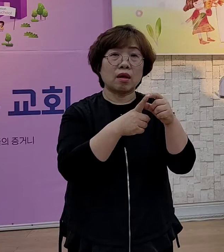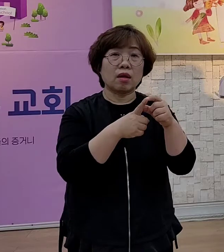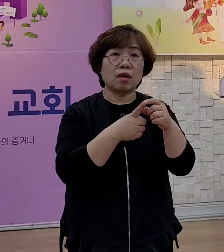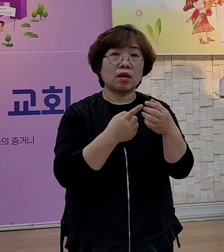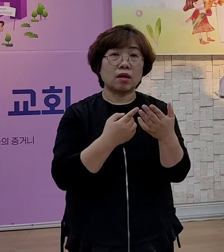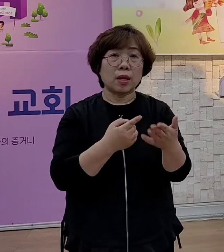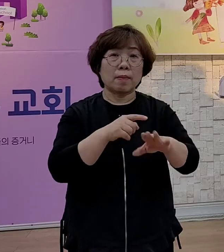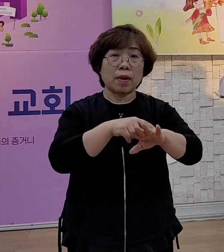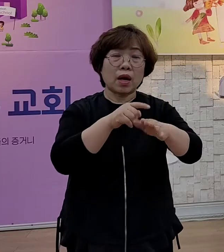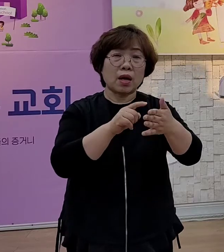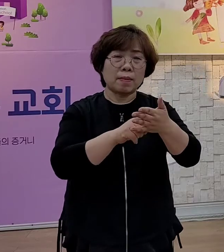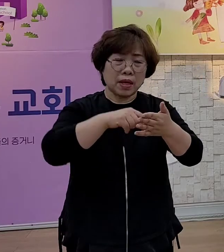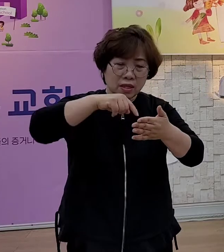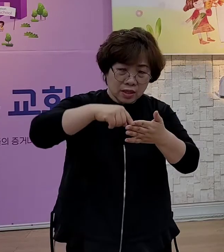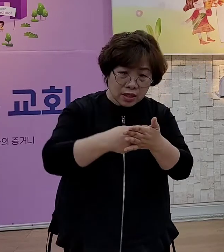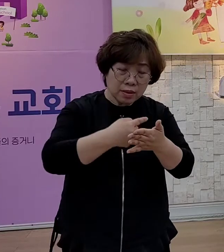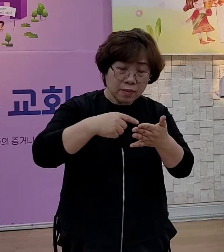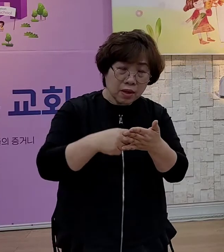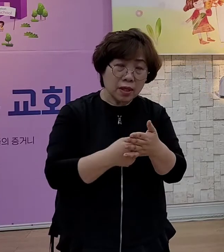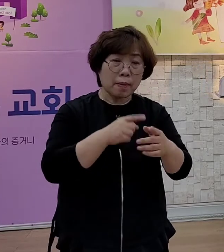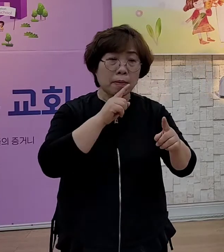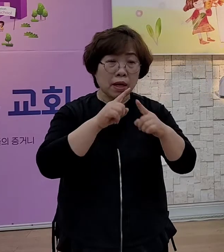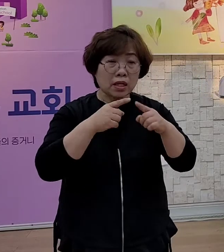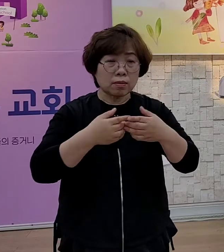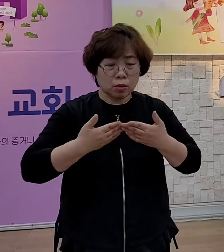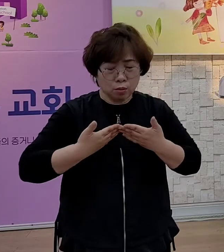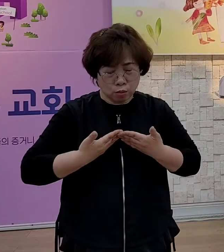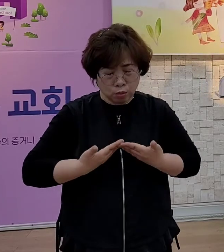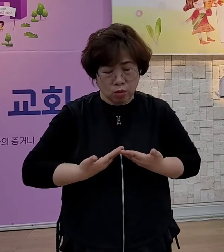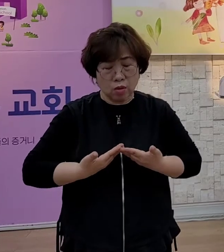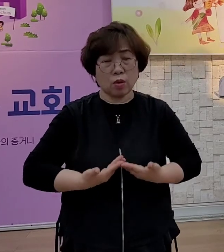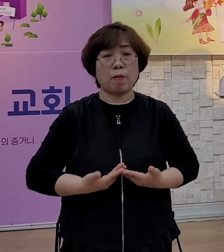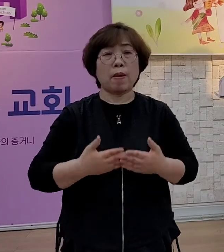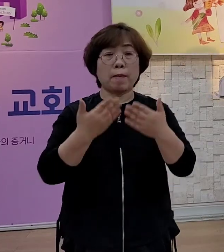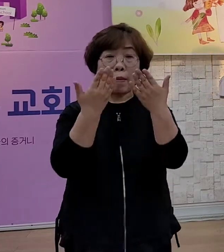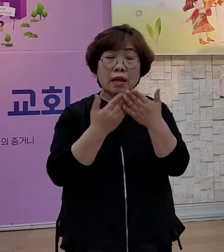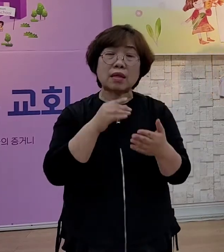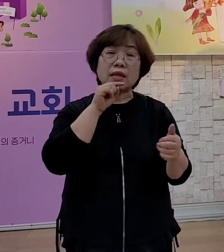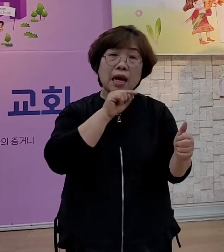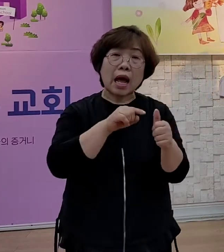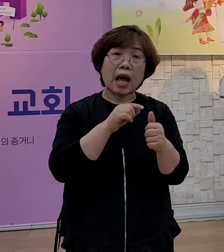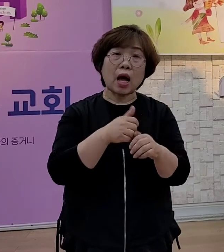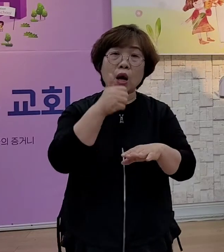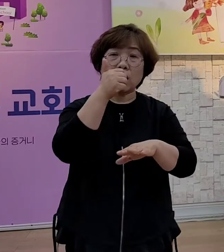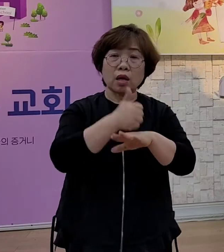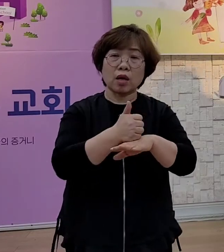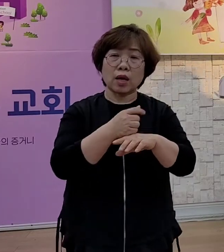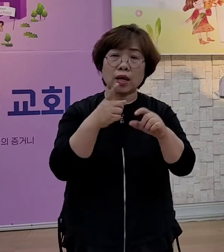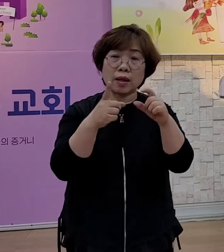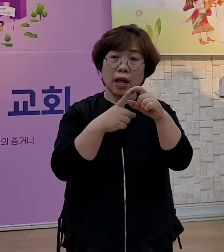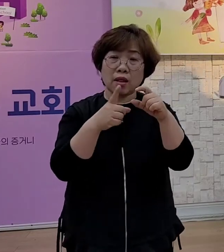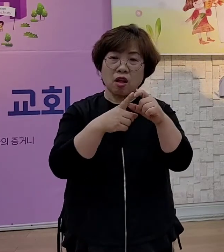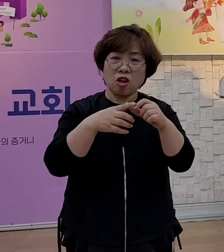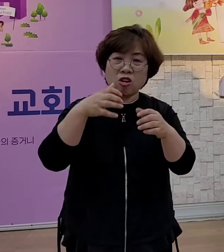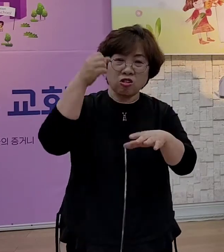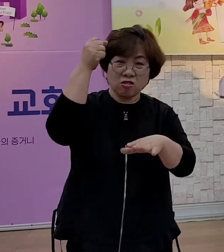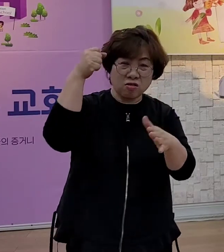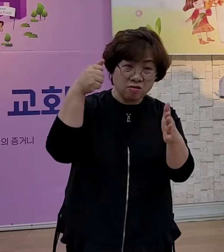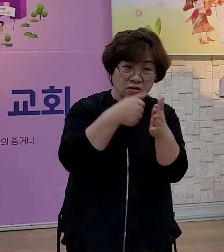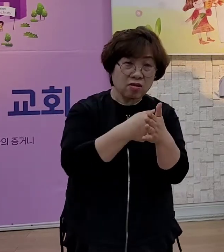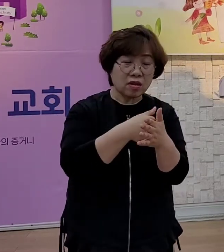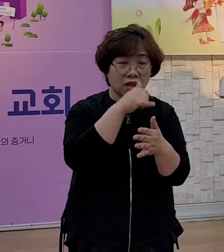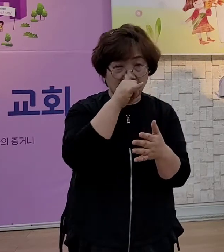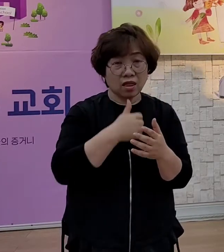마음에 심어진 말씀을 온유함으로 받으라 라고 오늘 결론을 딱 이렇게 맺고 있다